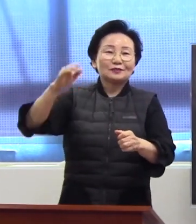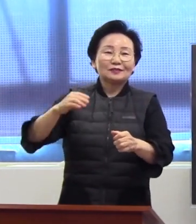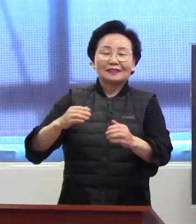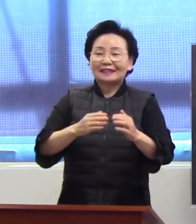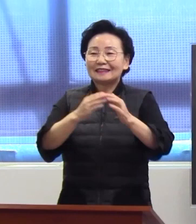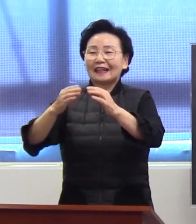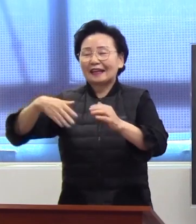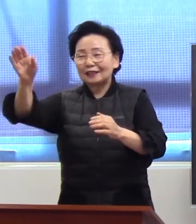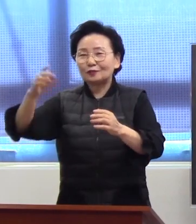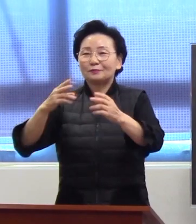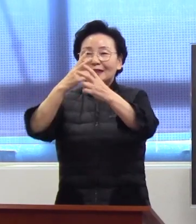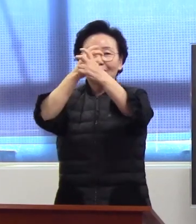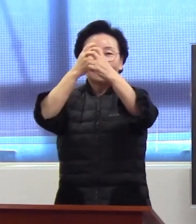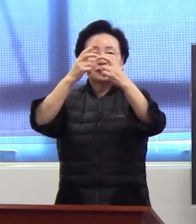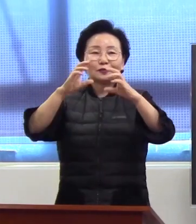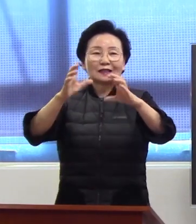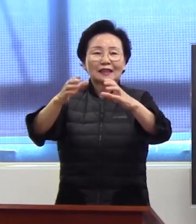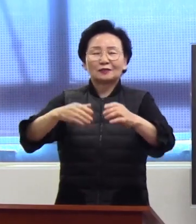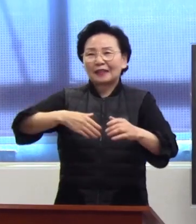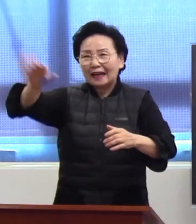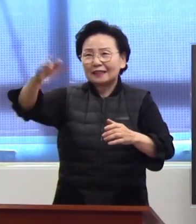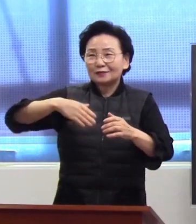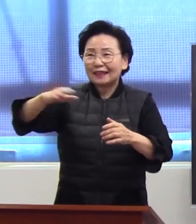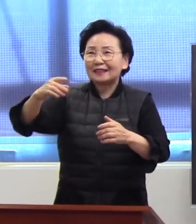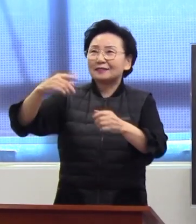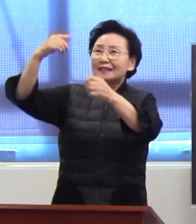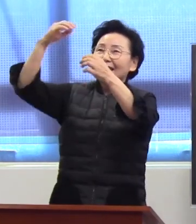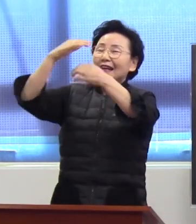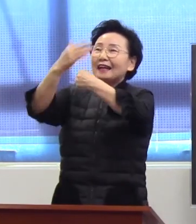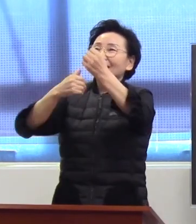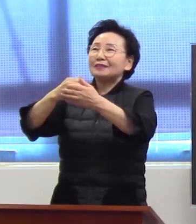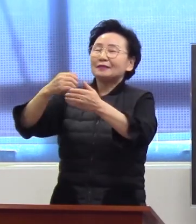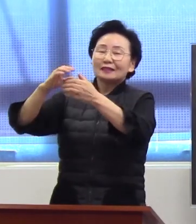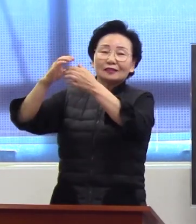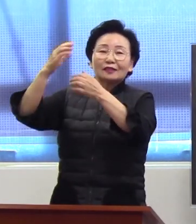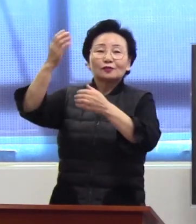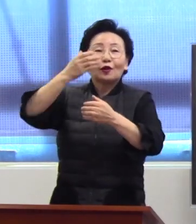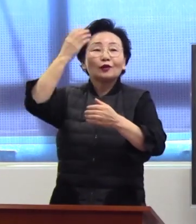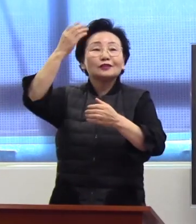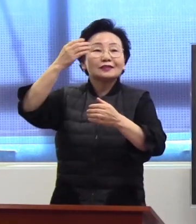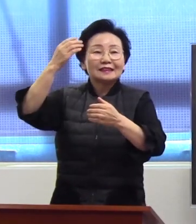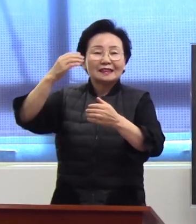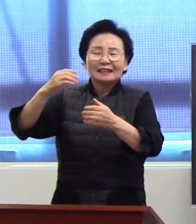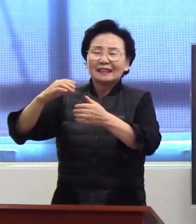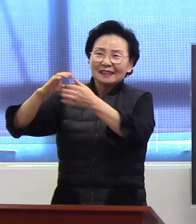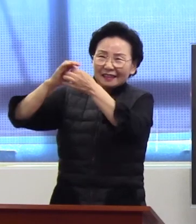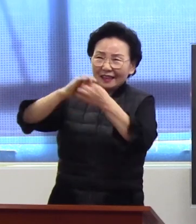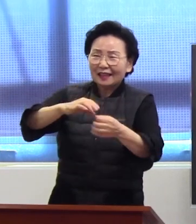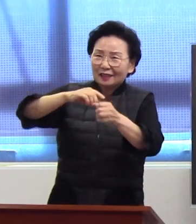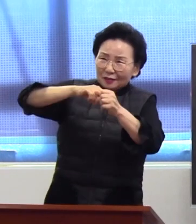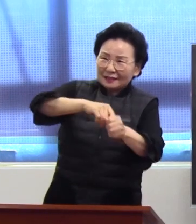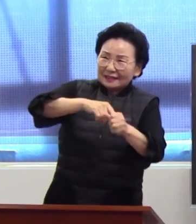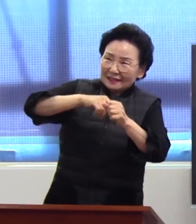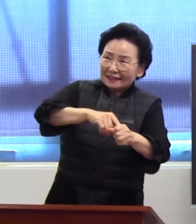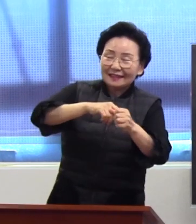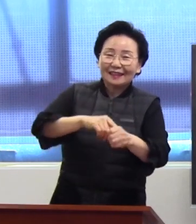가라고, 이사 가라고, 멕시코 나라로 가라고 하나님이 성령이 계속